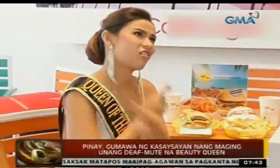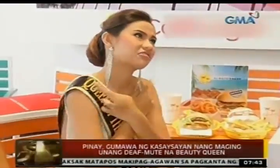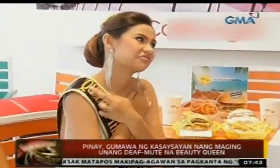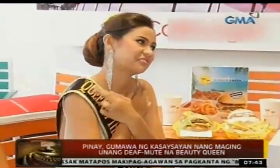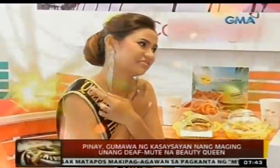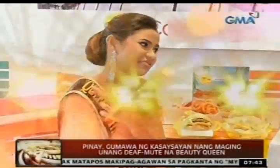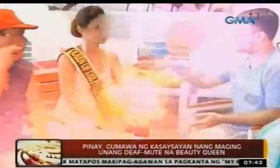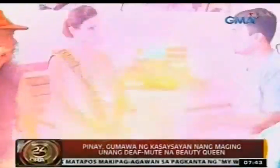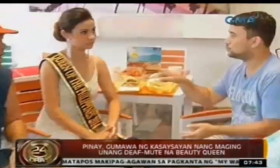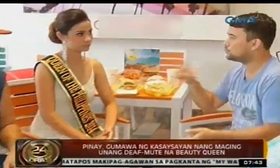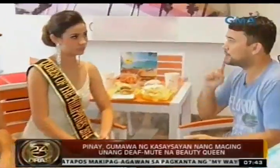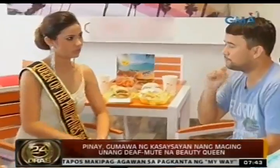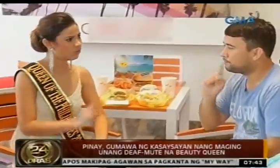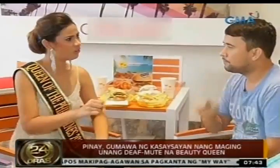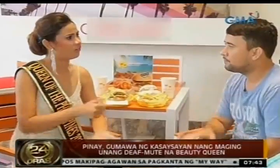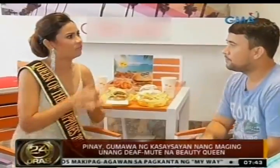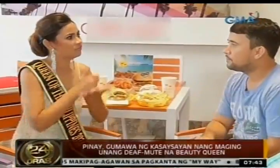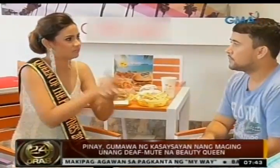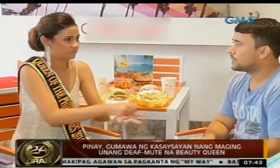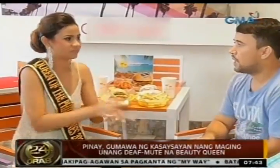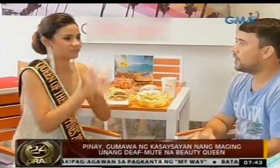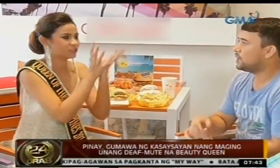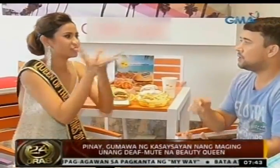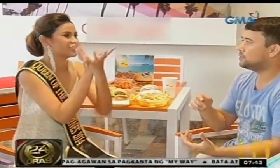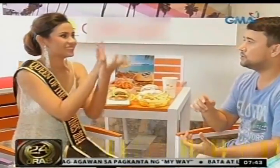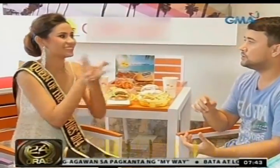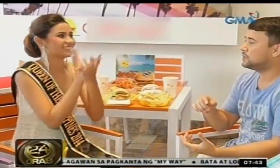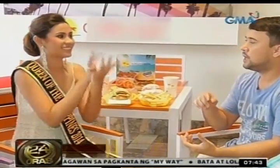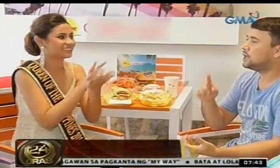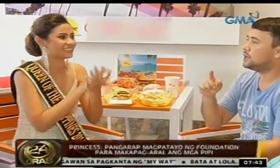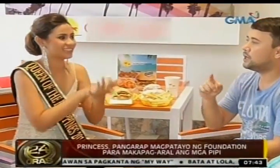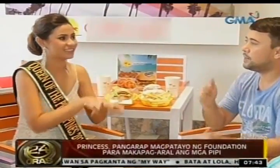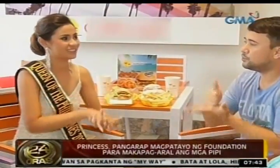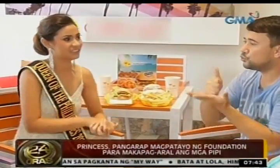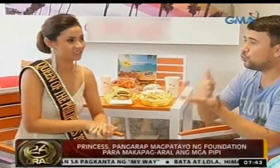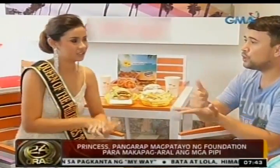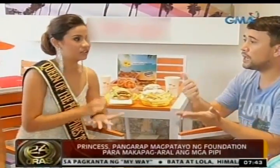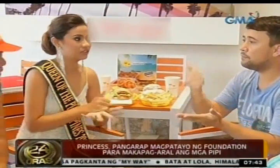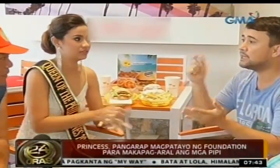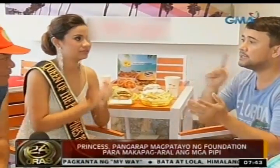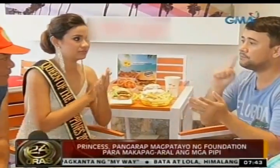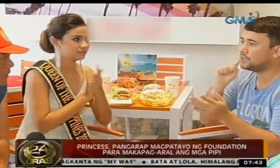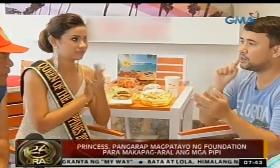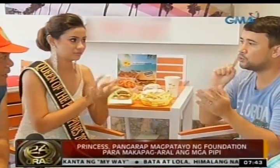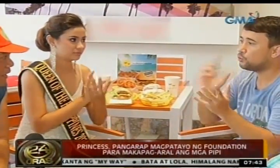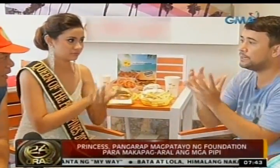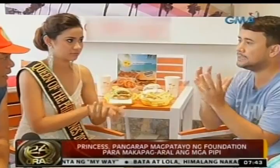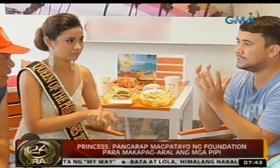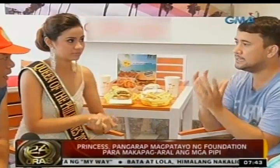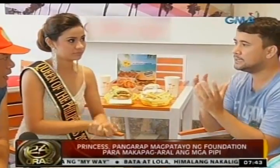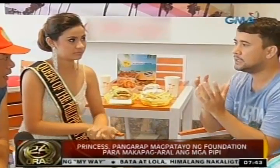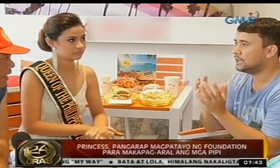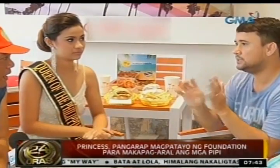sarili. Ngayong isa na siyang beauty queen, gusto niyang makapagtayo ng foundation para makatulong sa mga pipi na